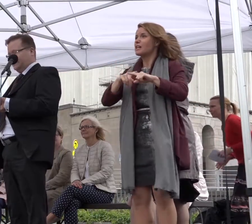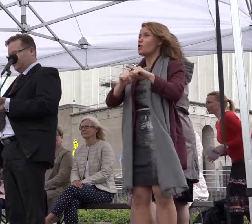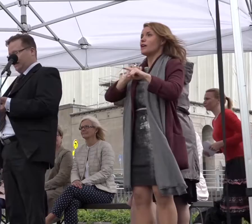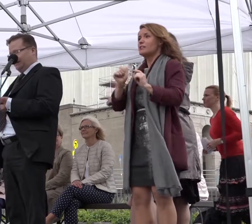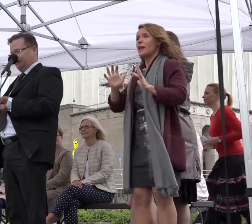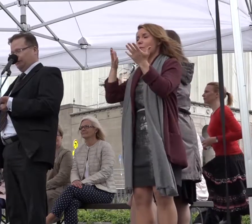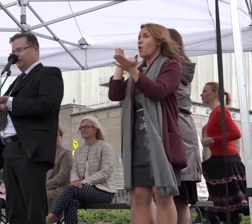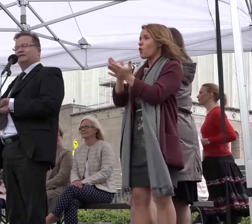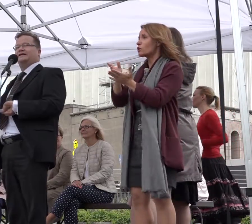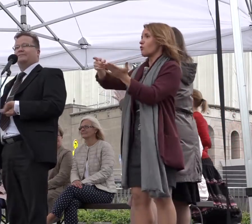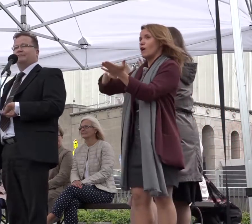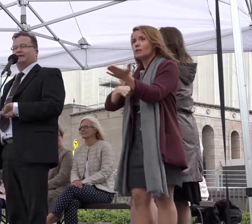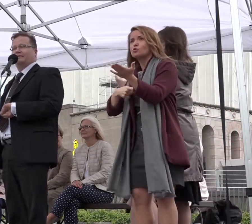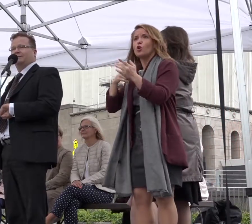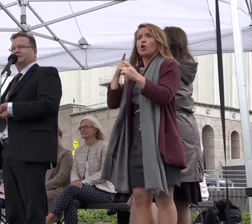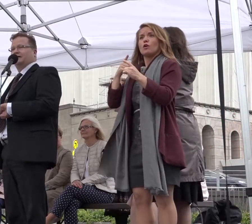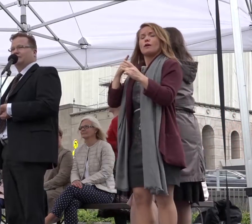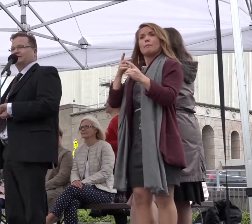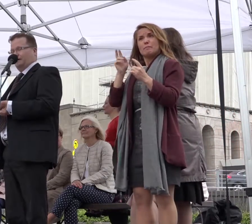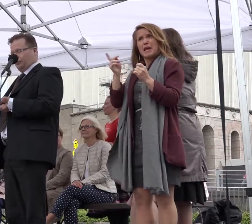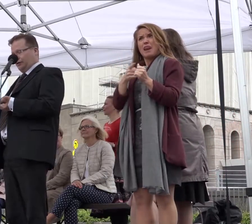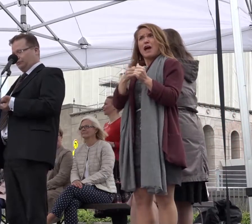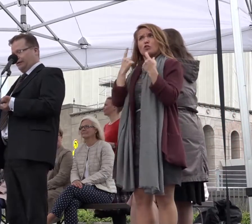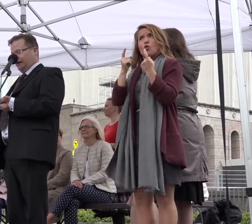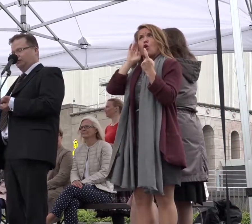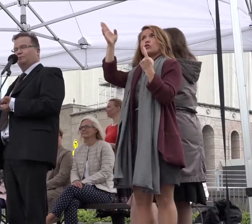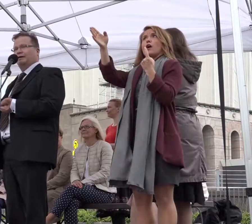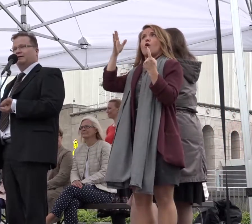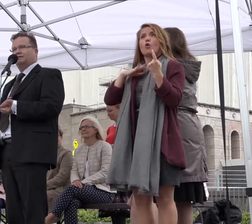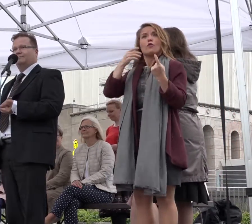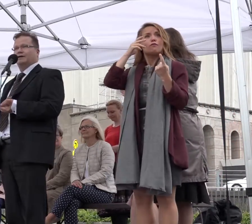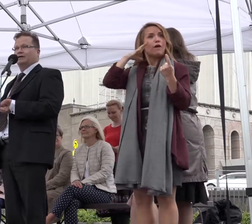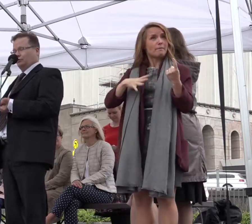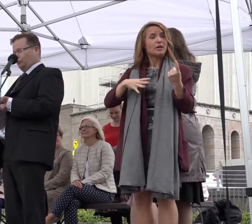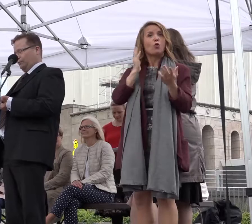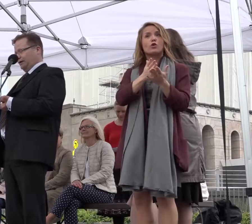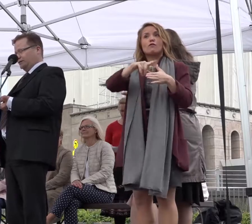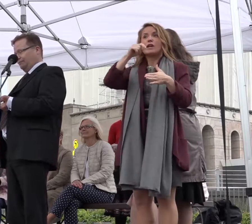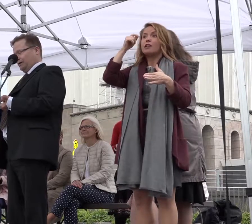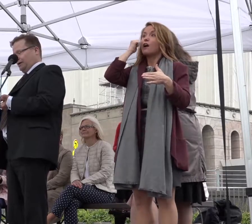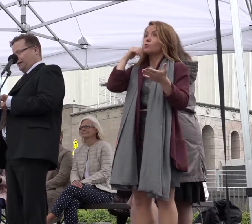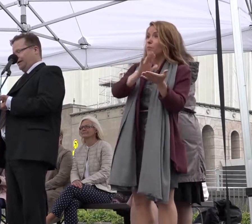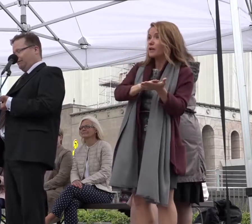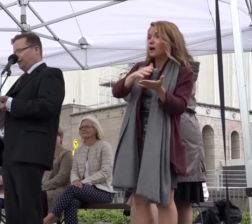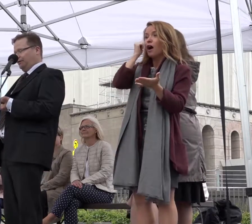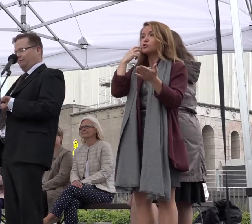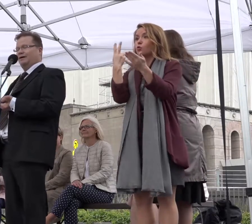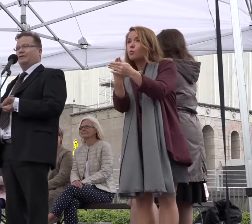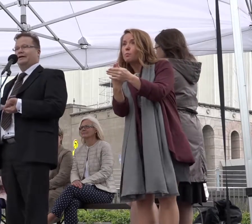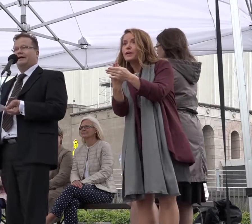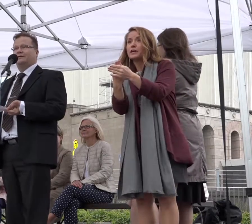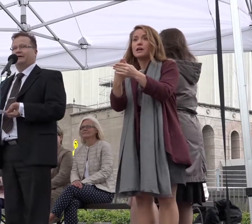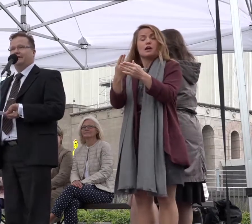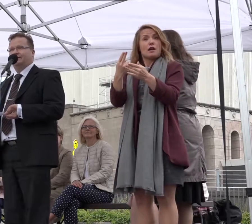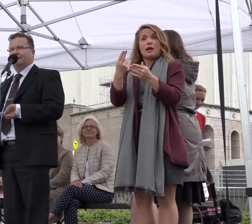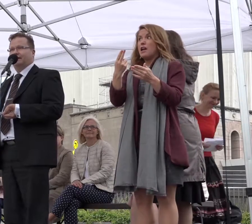osallisuuden vaatimus lähtee kuitenkin siitä, että vammaisella ihmisellä on oikeus valita asuinpaikkansa, asuinkumppaninsa, eikä vammainen ole